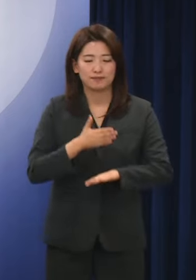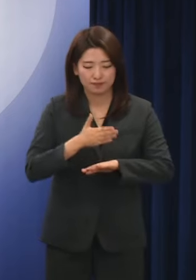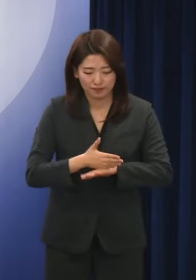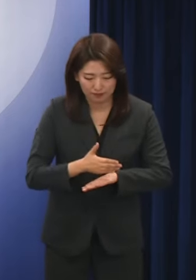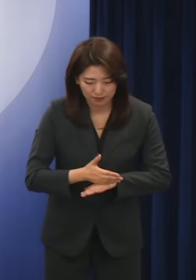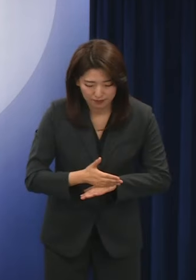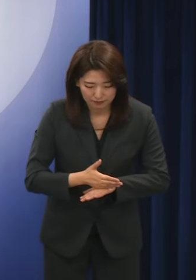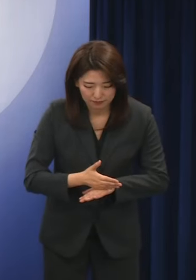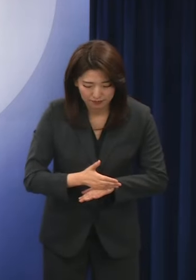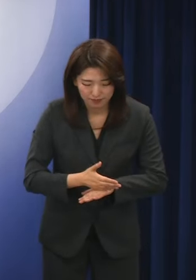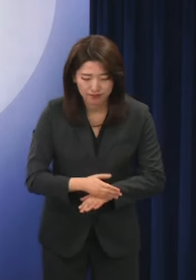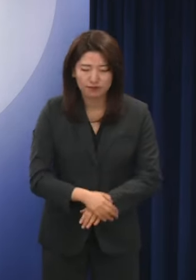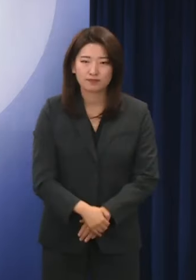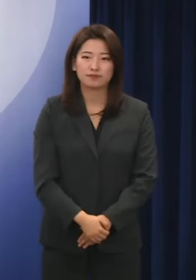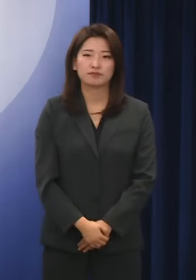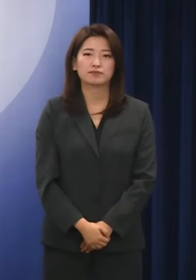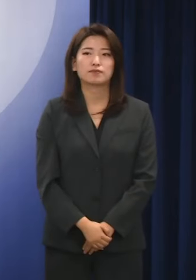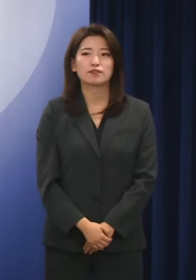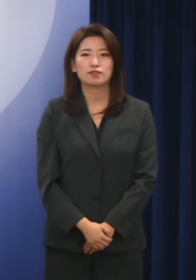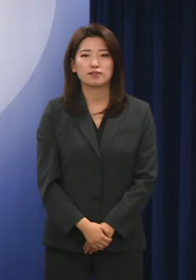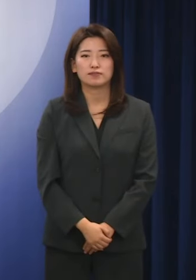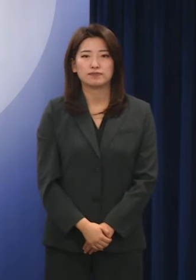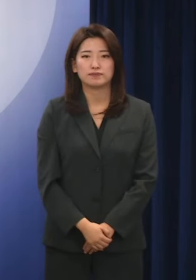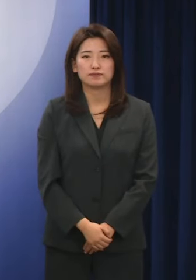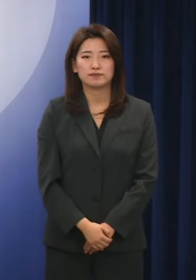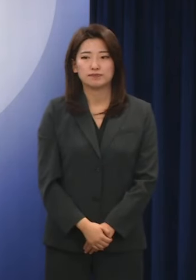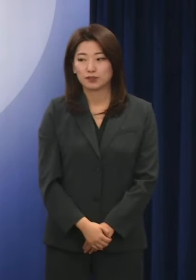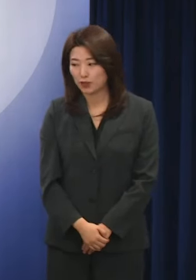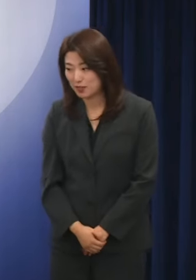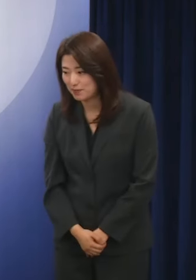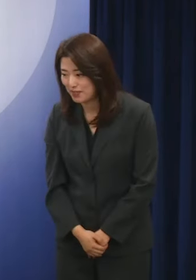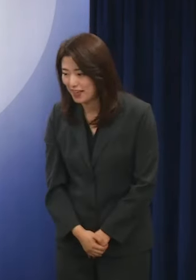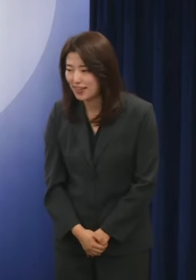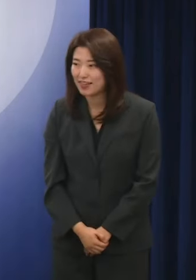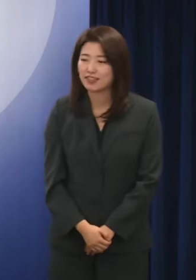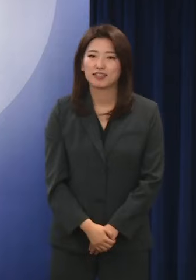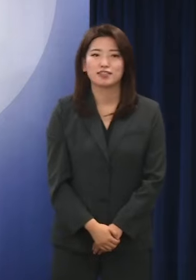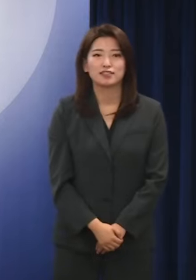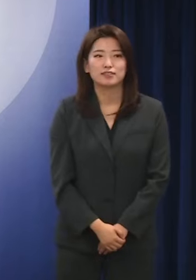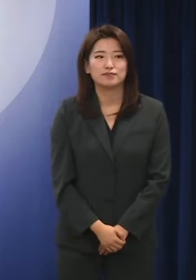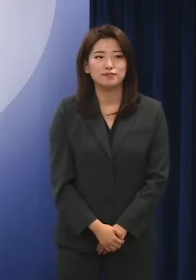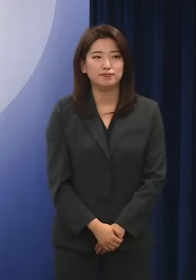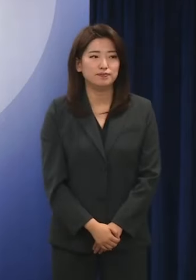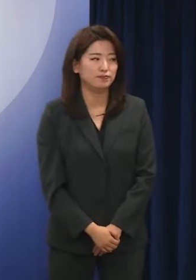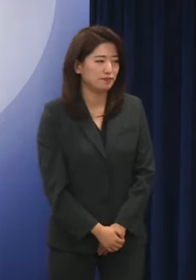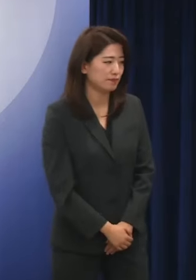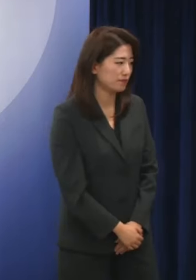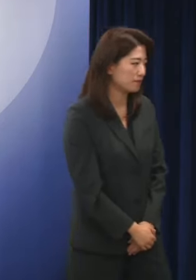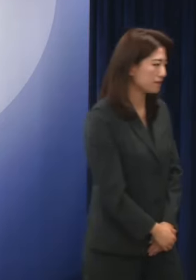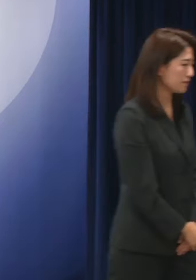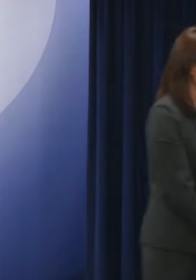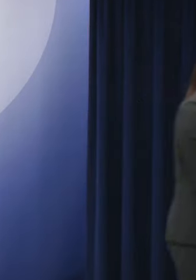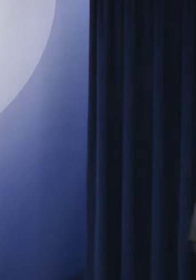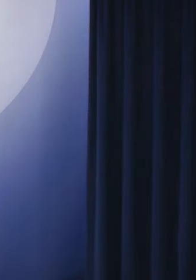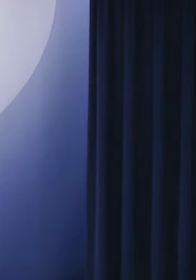감사합니다. 수고하셨습니다. 예, 브리핑